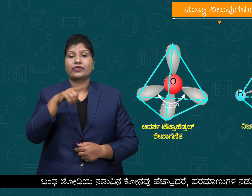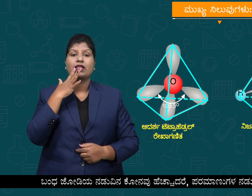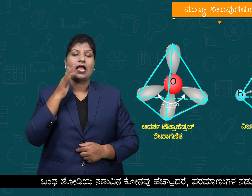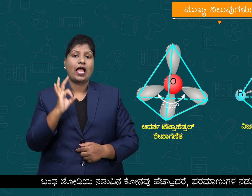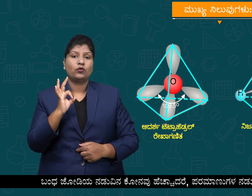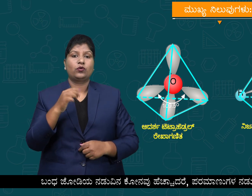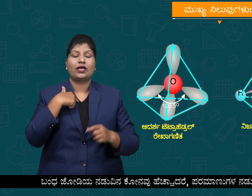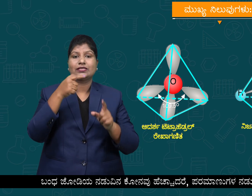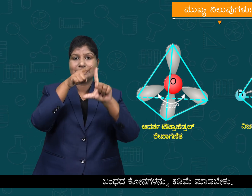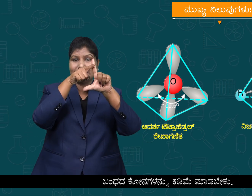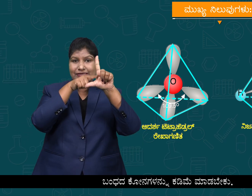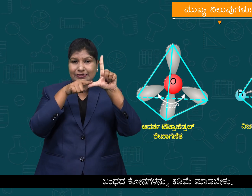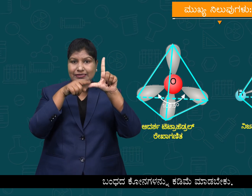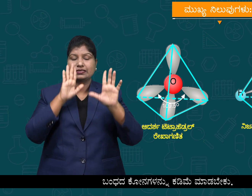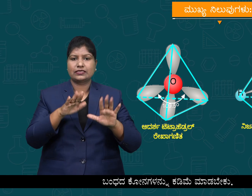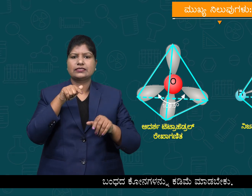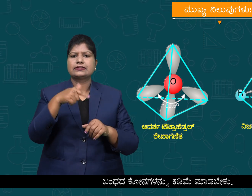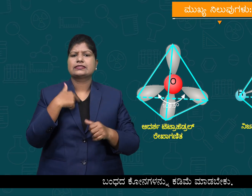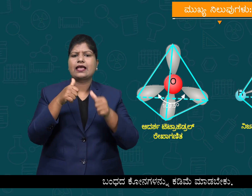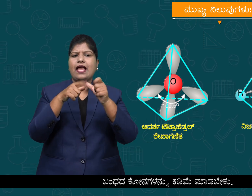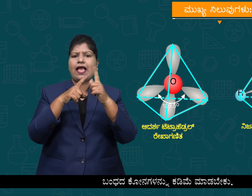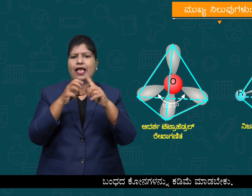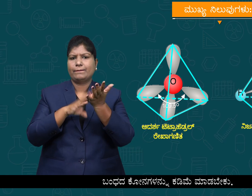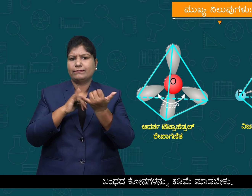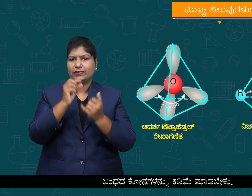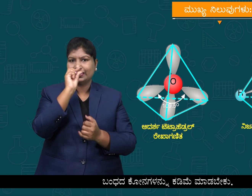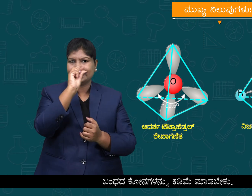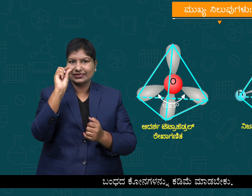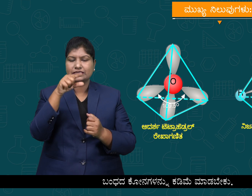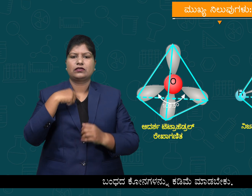ನಡುವಿನ ನಿಜವಾದ ಬಂಧದ ಕೋನಗಳನ್ನು ಕಡಿಮೆ ಮಾಡಬೇಕು.